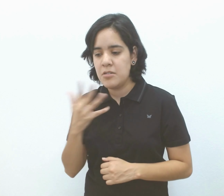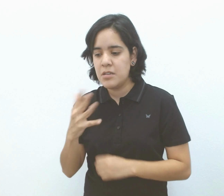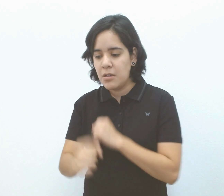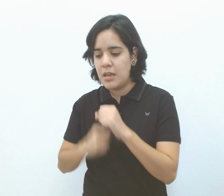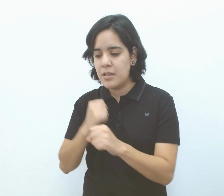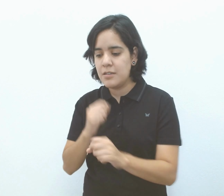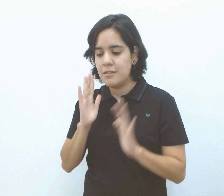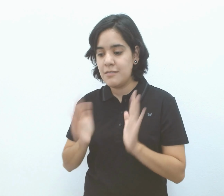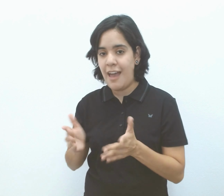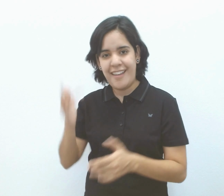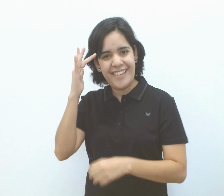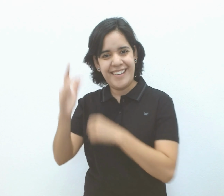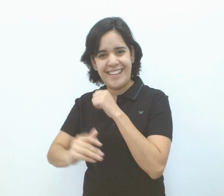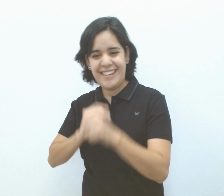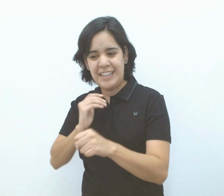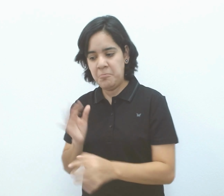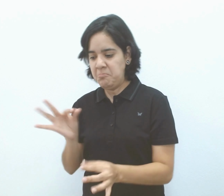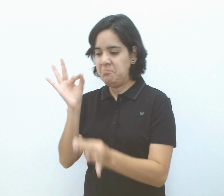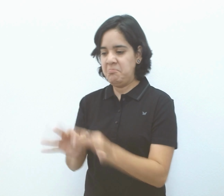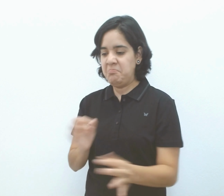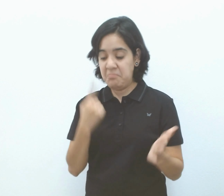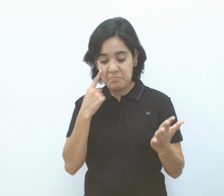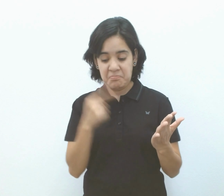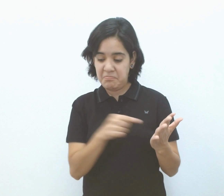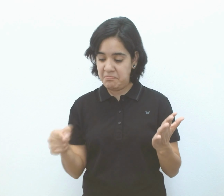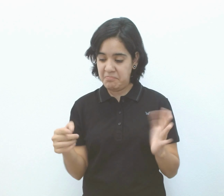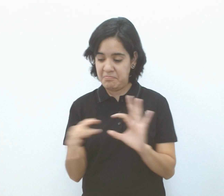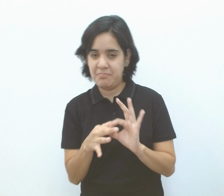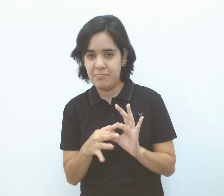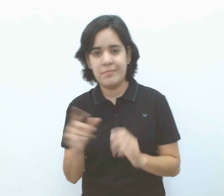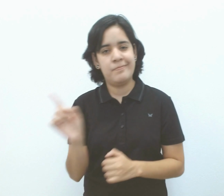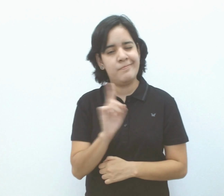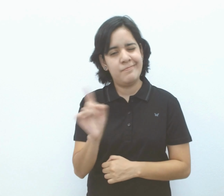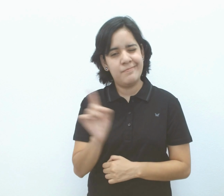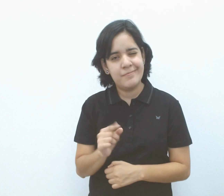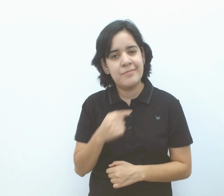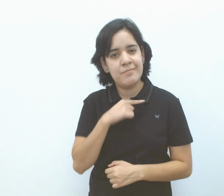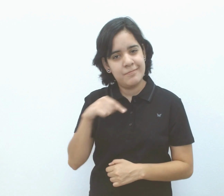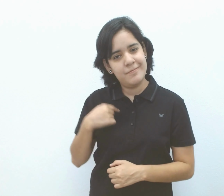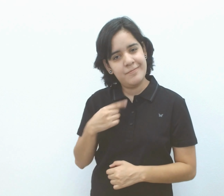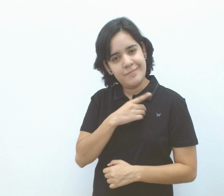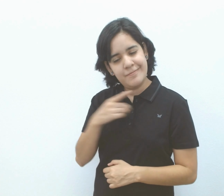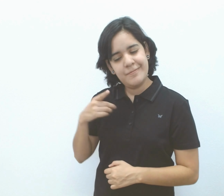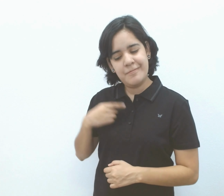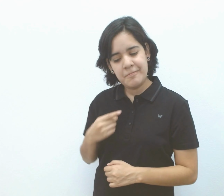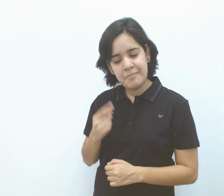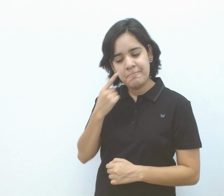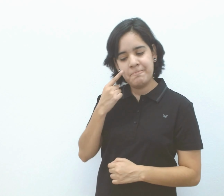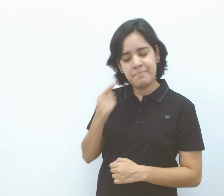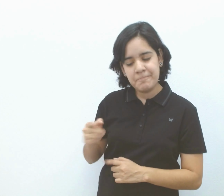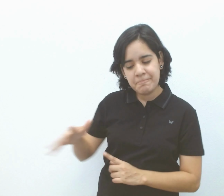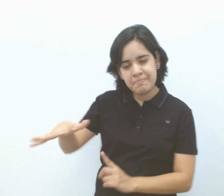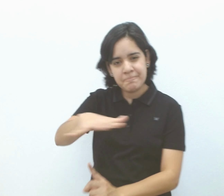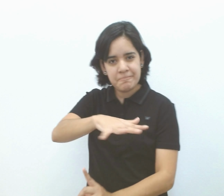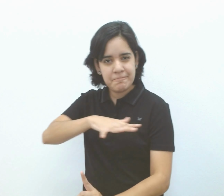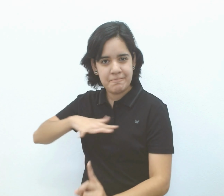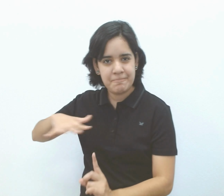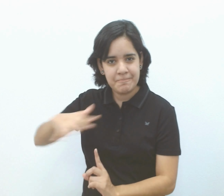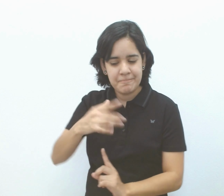ni que tienen que esperar hasta ese entonces. Hay niños que desde antes lo van logrando. Creo que nuestra observación tiene que ser mucho en el tipo de circunstancias y